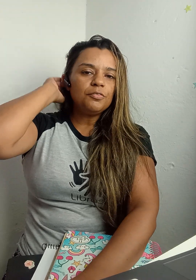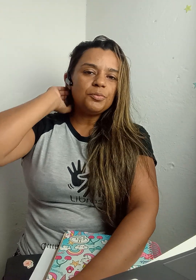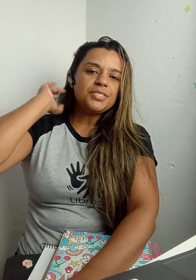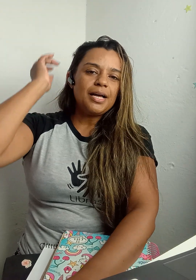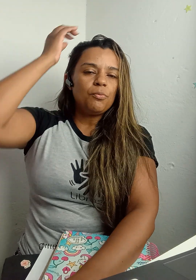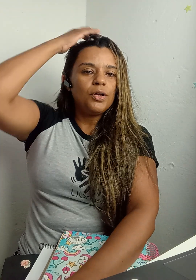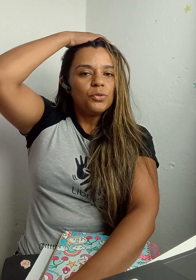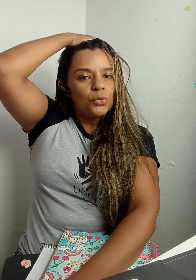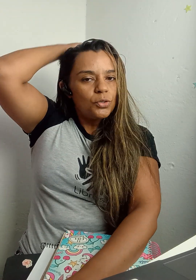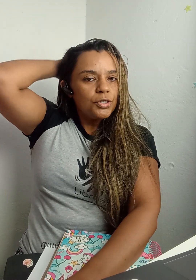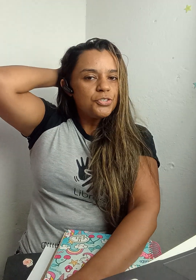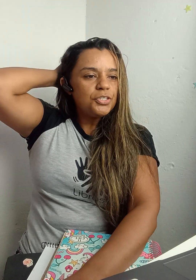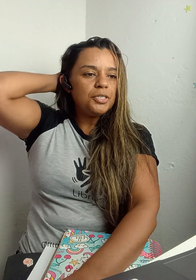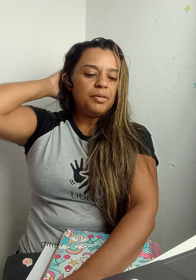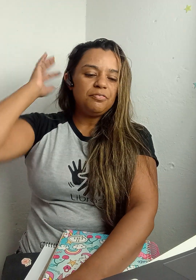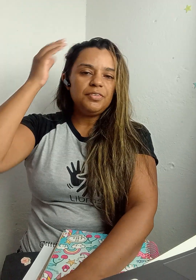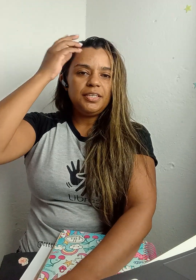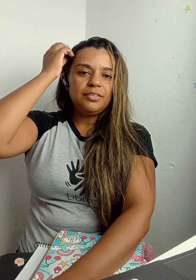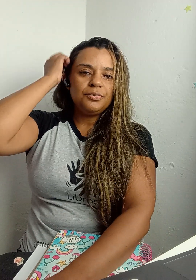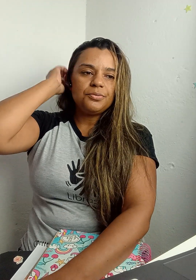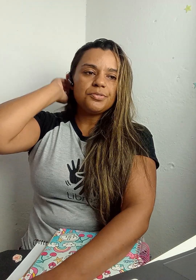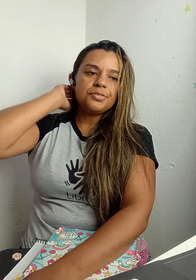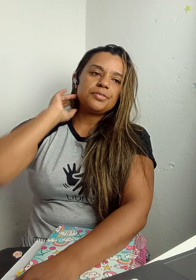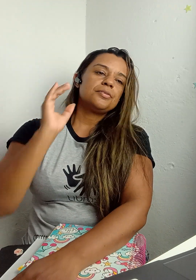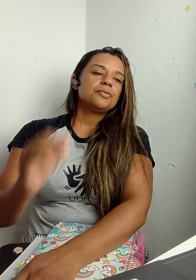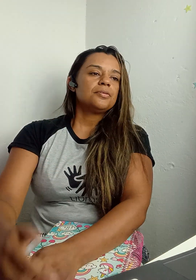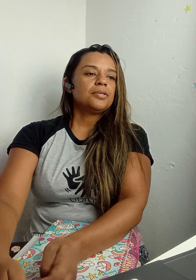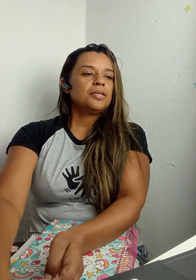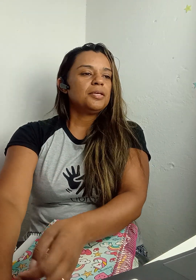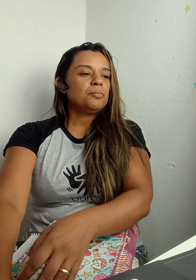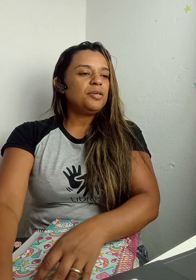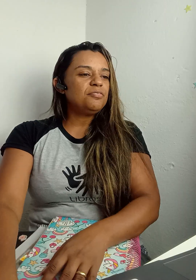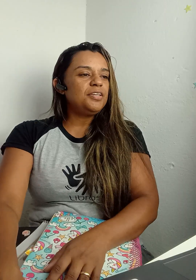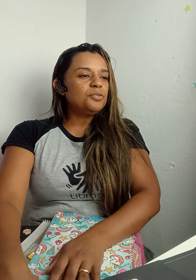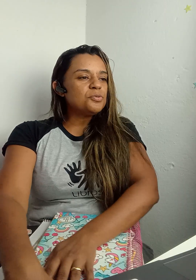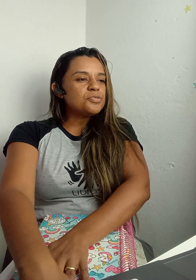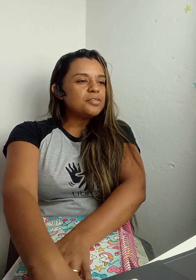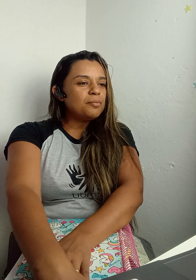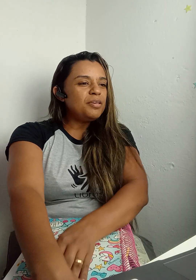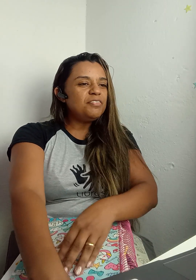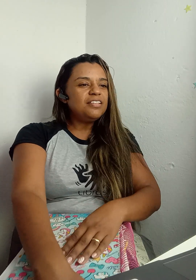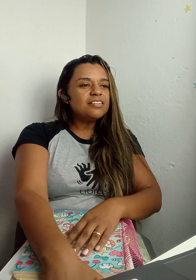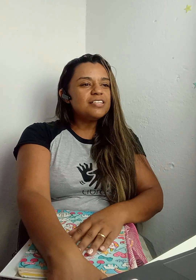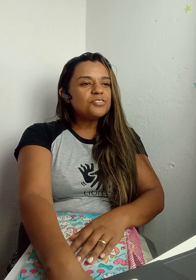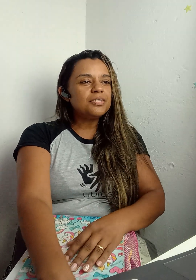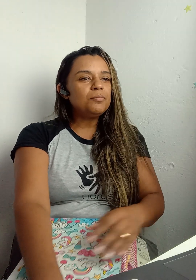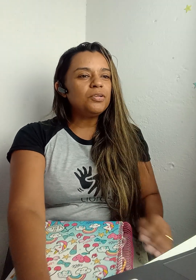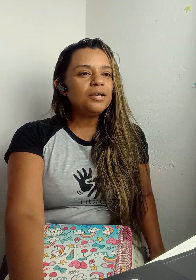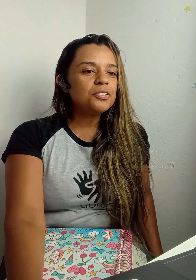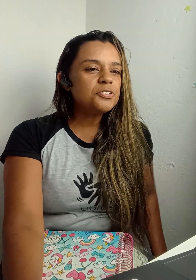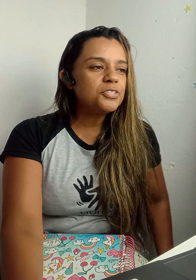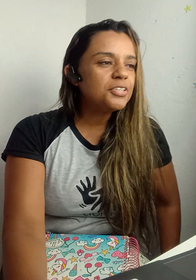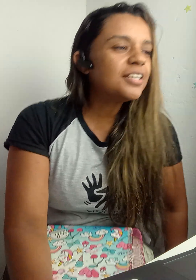Então vamos lá. Boa noite, bem-vindos. Bem-vindos, é bem-vindas, né? Só tem mulher hoje?